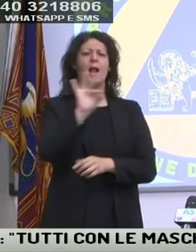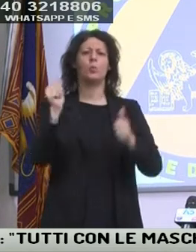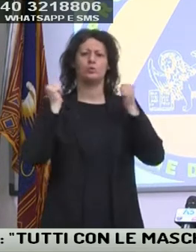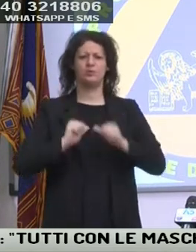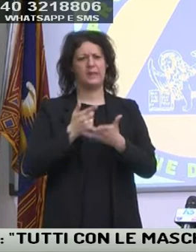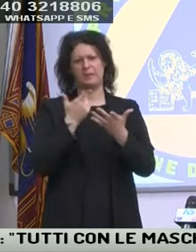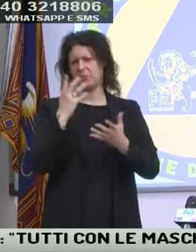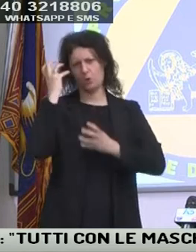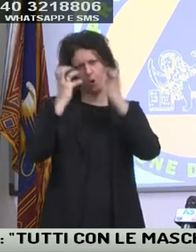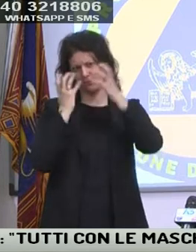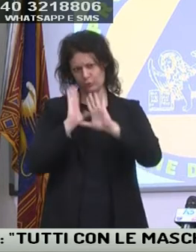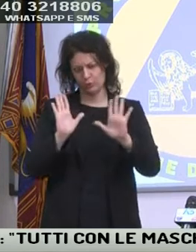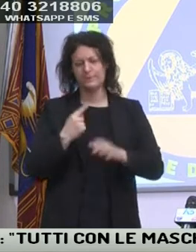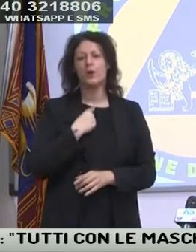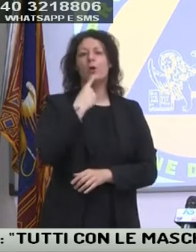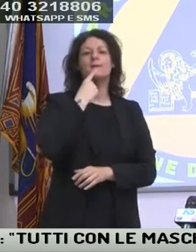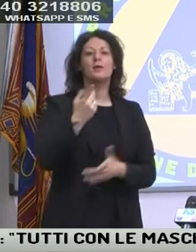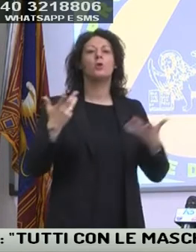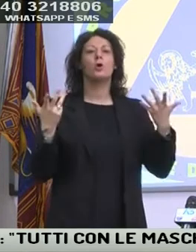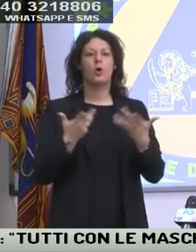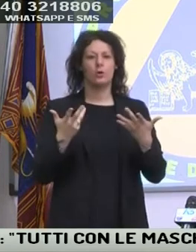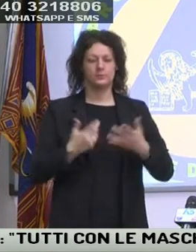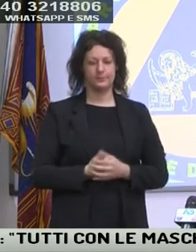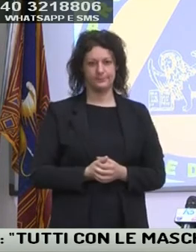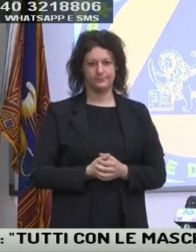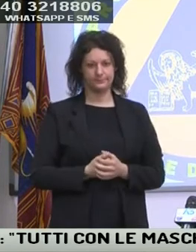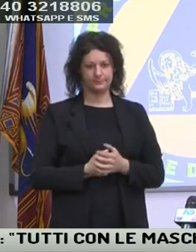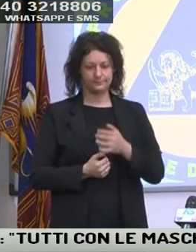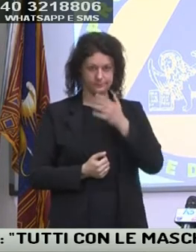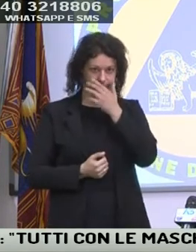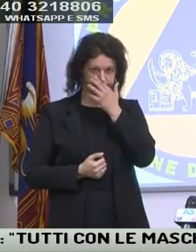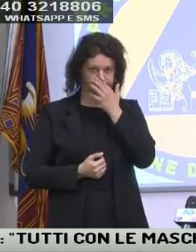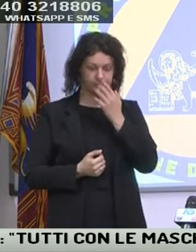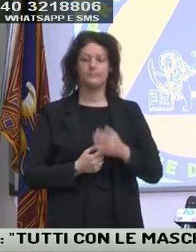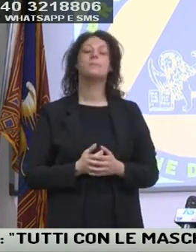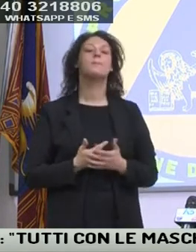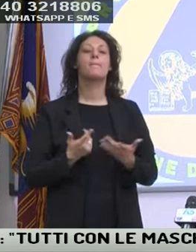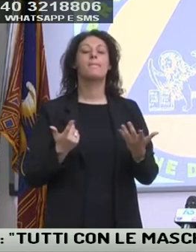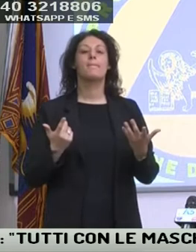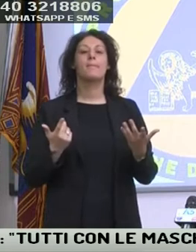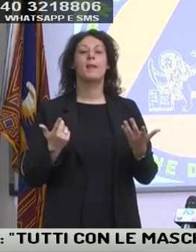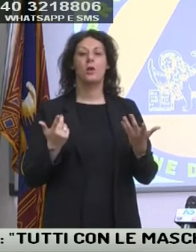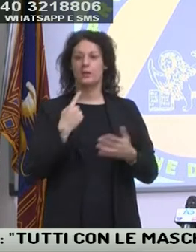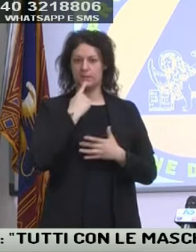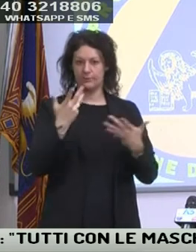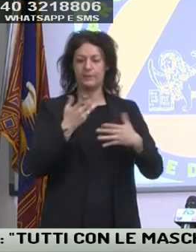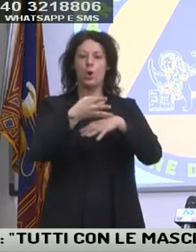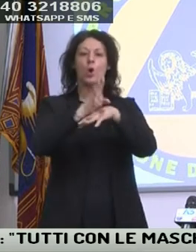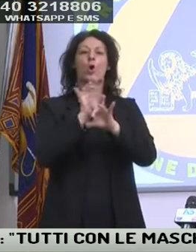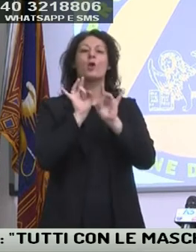confusione sulla testa. Allora io ho detto semplicemente, i casi sono, le valutazioni da fare sono, il